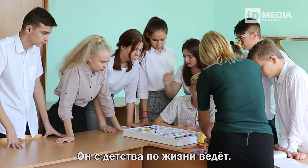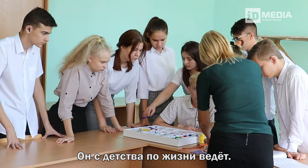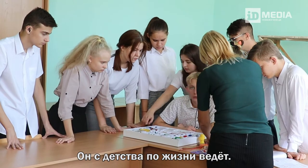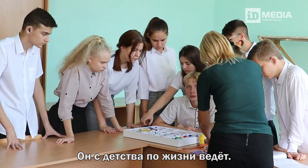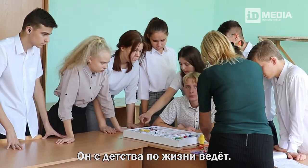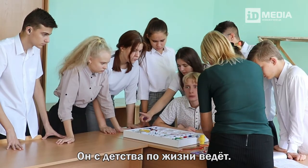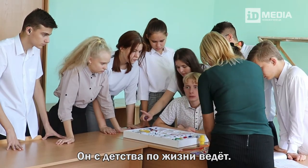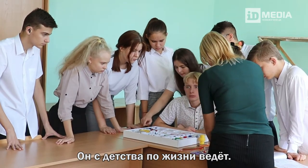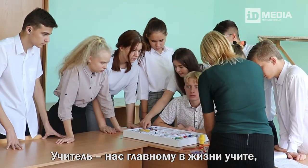ведет.